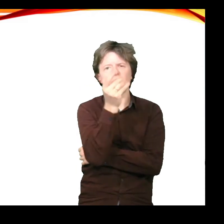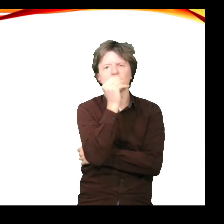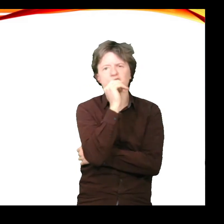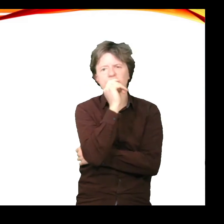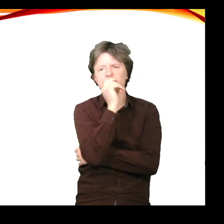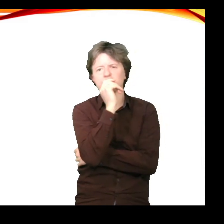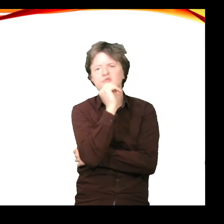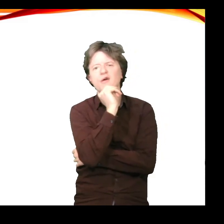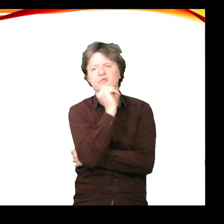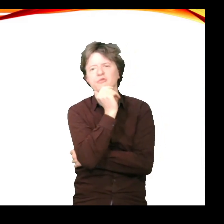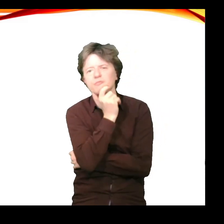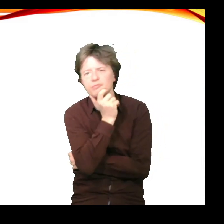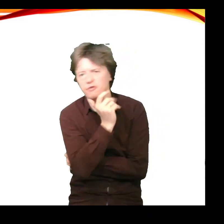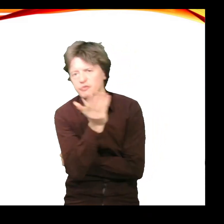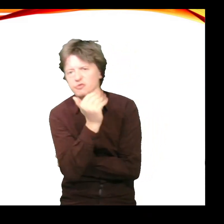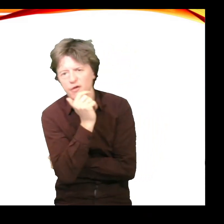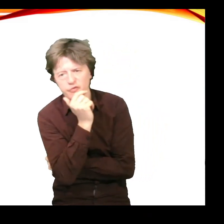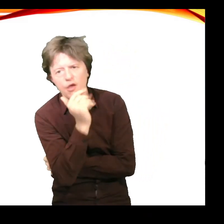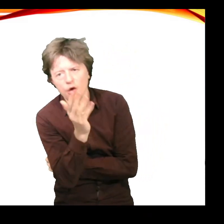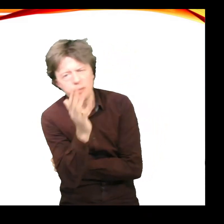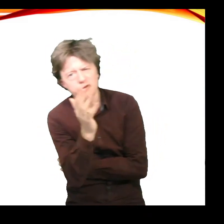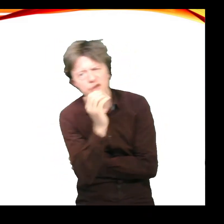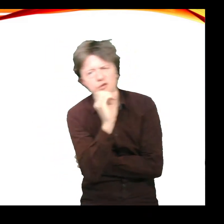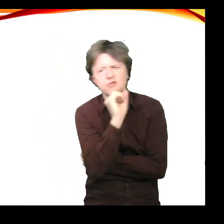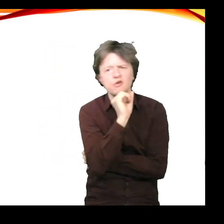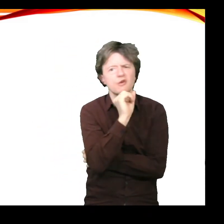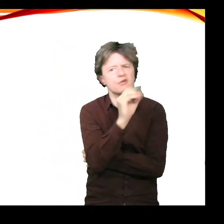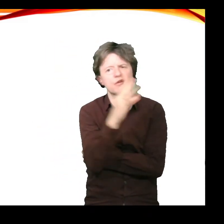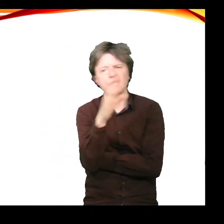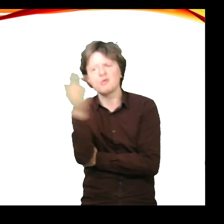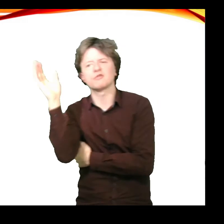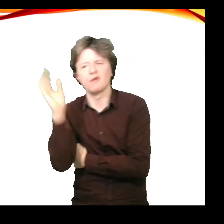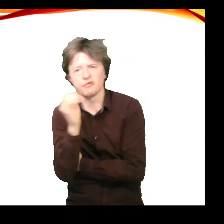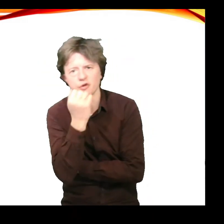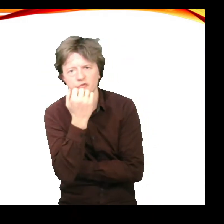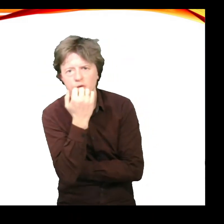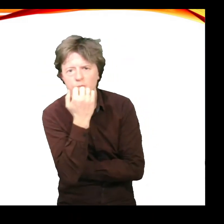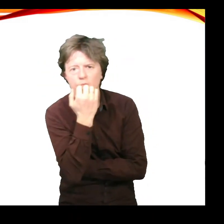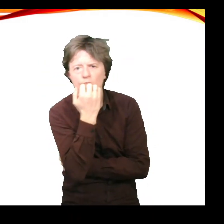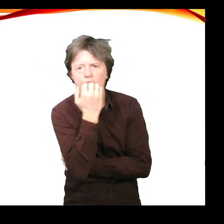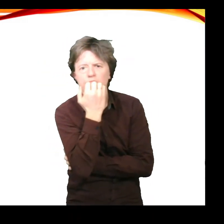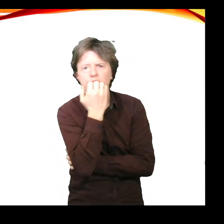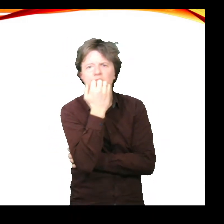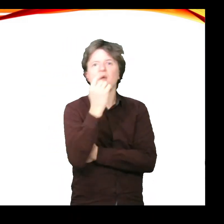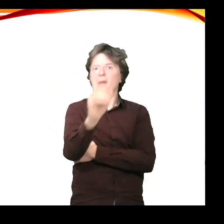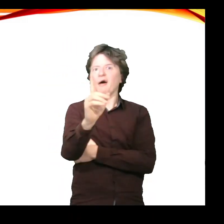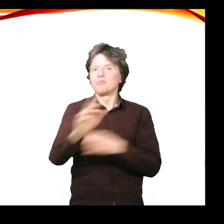daarover is heel veel twijfel. Er is heel veel twijfel. Opgestaan uit de dood, daar is nog meer twijfel over. Maar